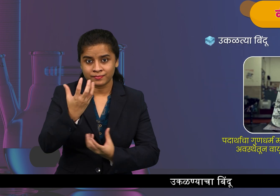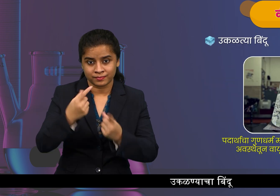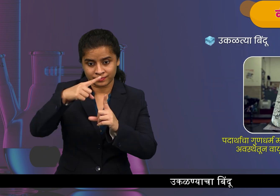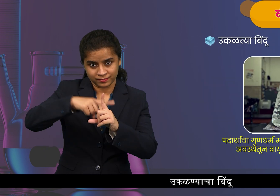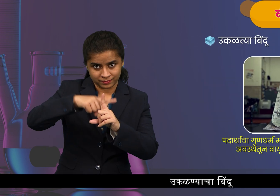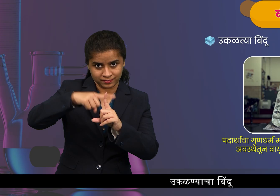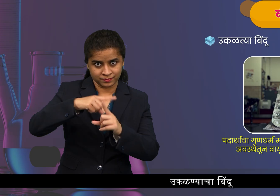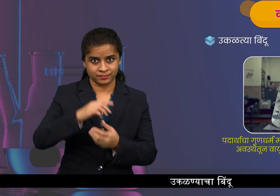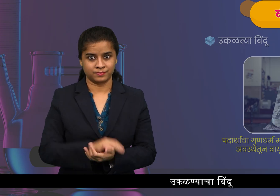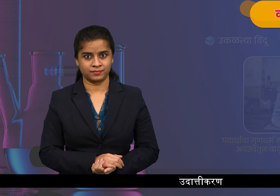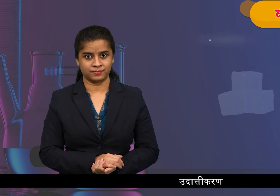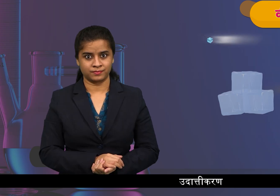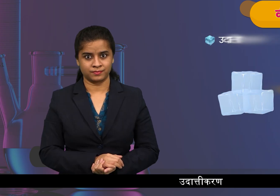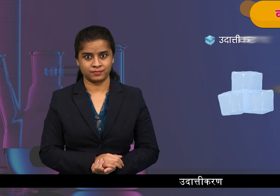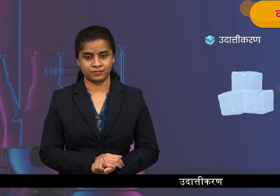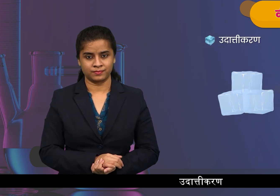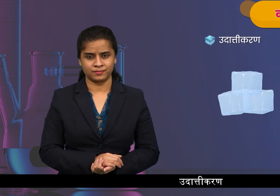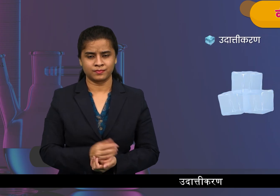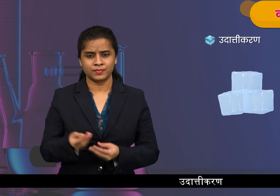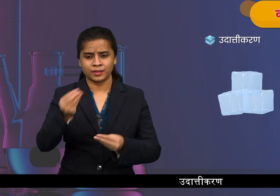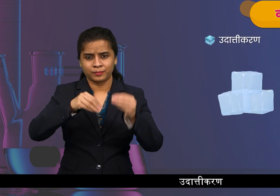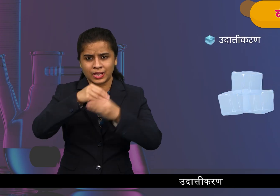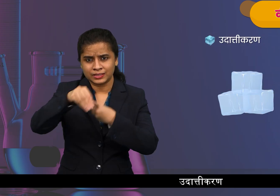उकळण्याचा बिंदू, उदात्तीकरण,